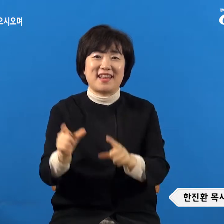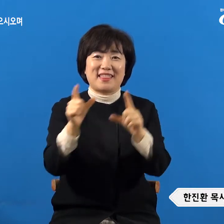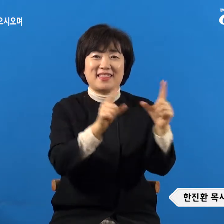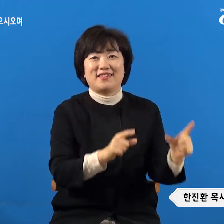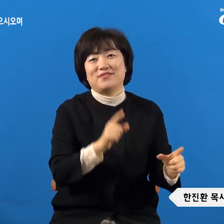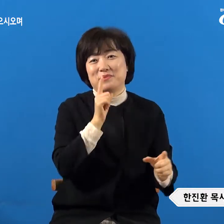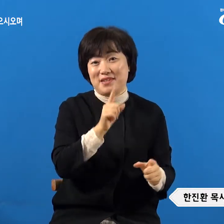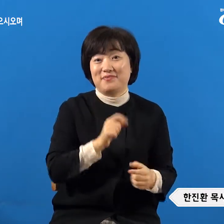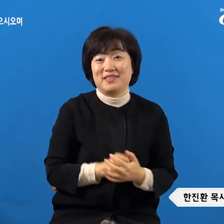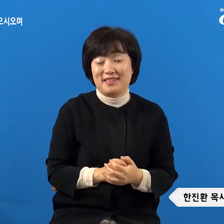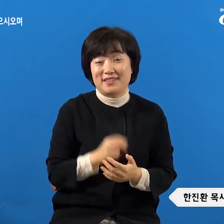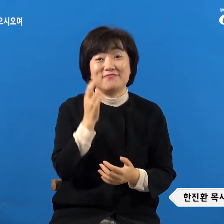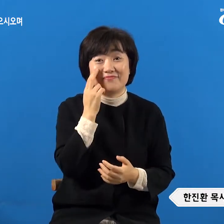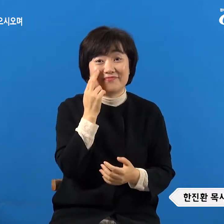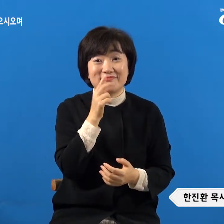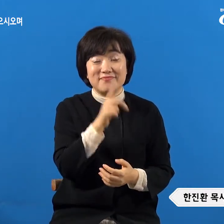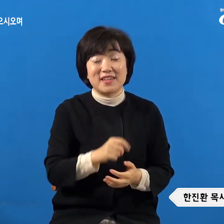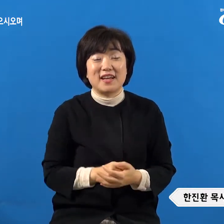합니다.